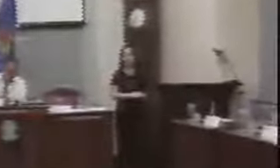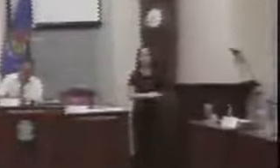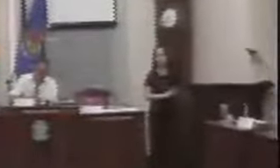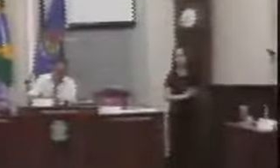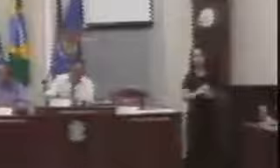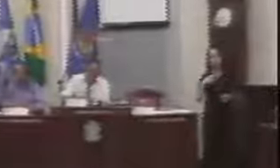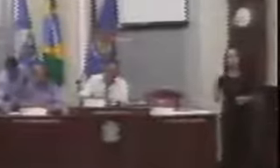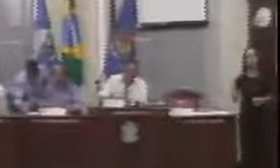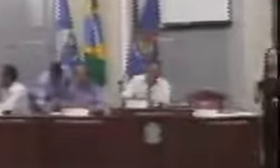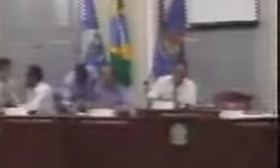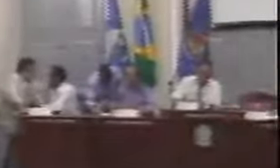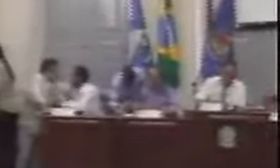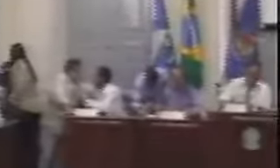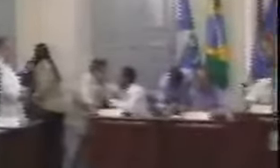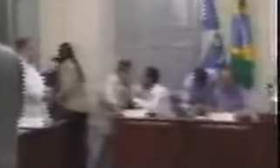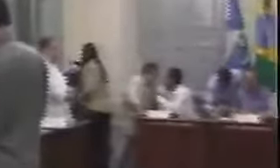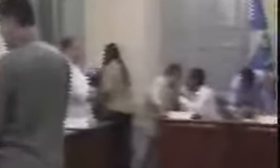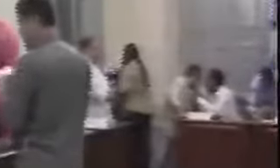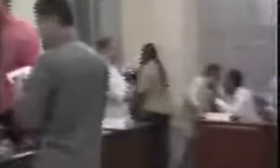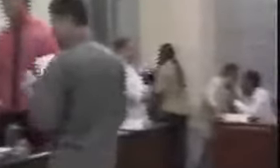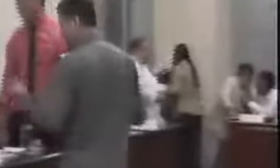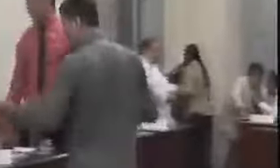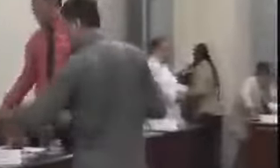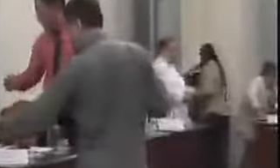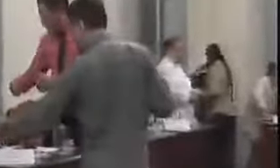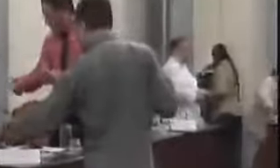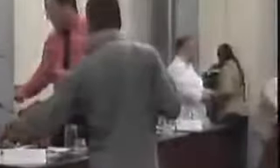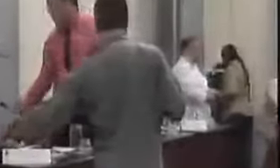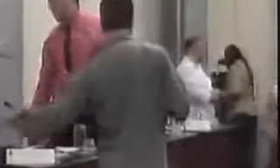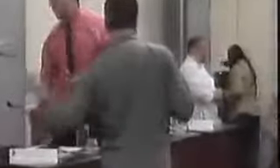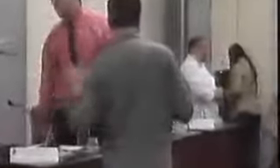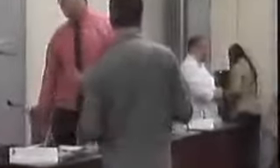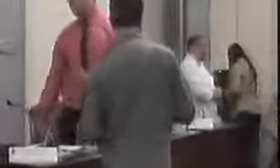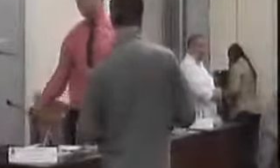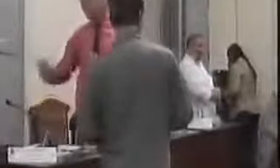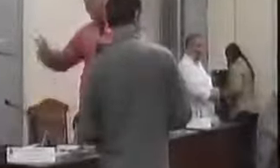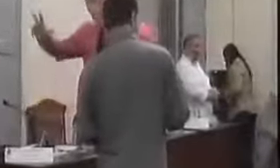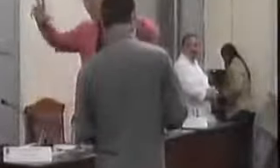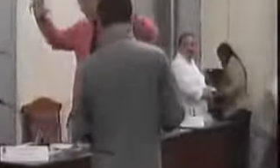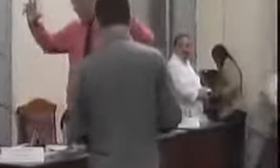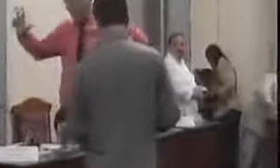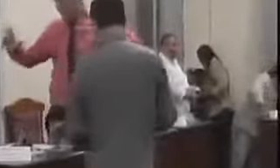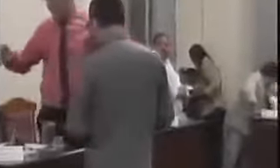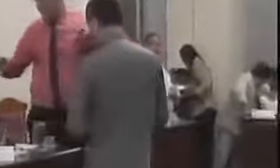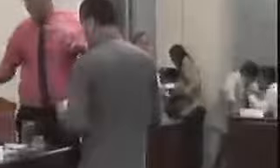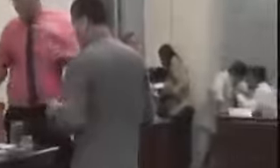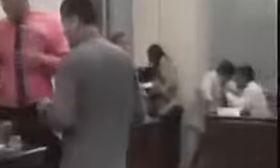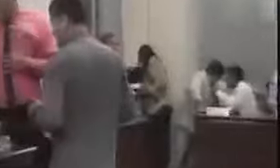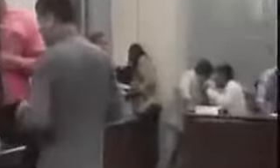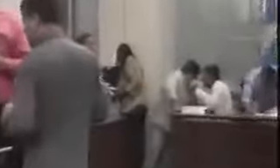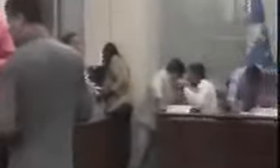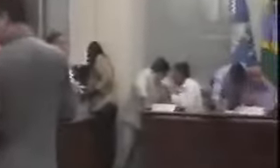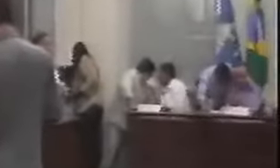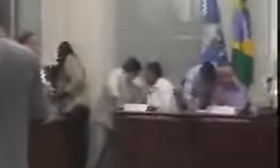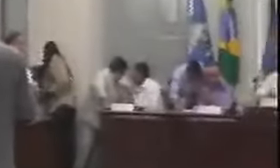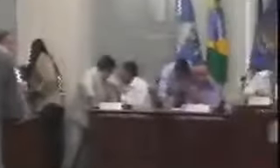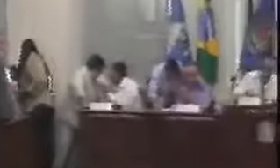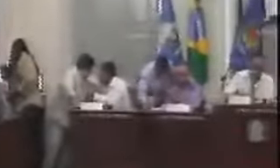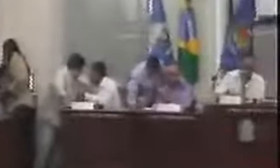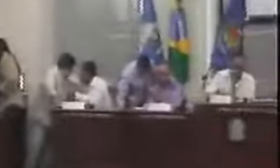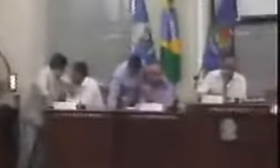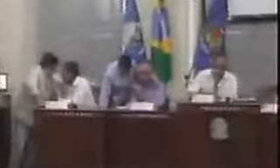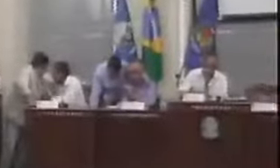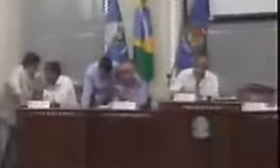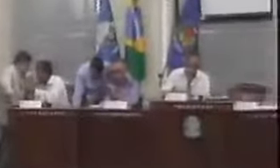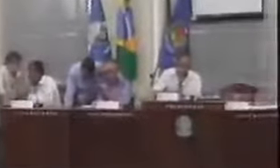Vereadora Fabiane Vasconcelos Presente Vereador Fabio Antônio presente Vereador Marcelo